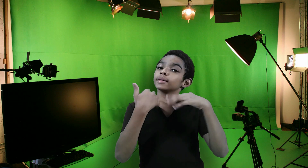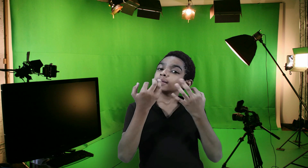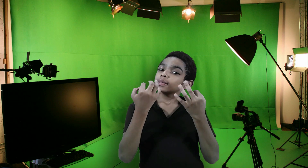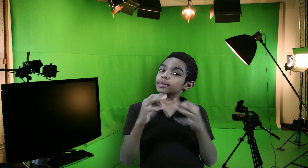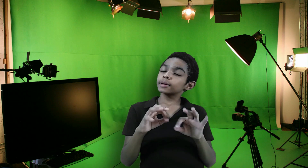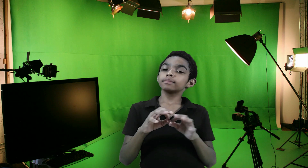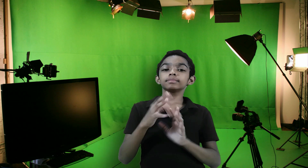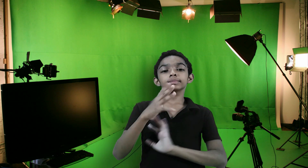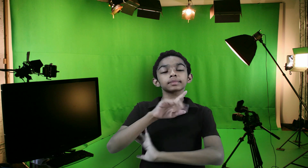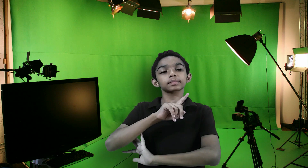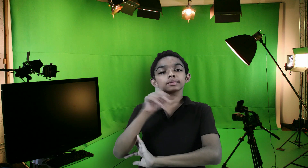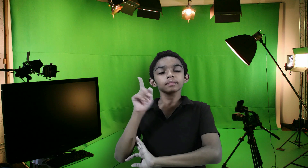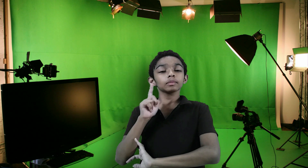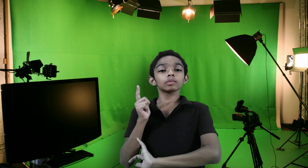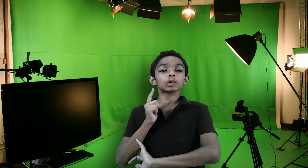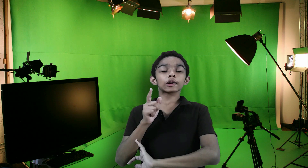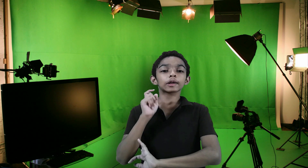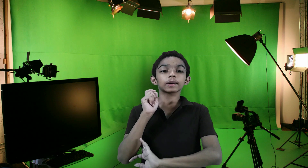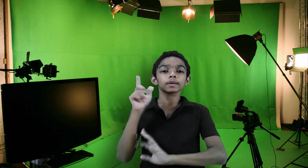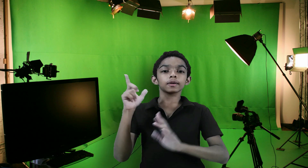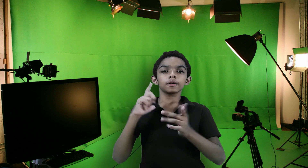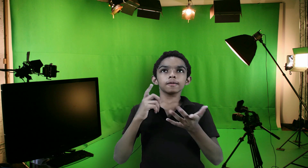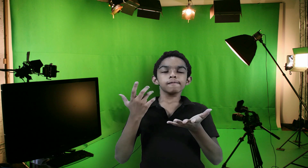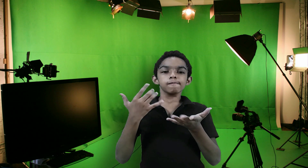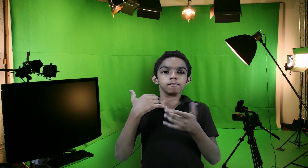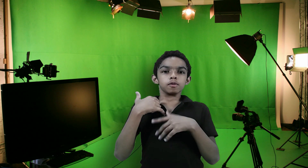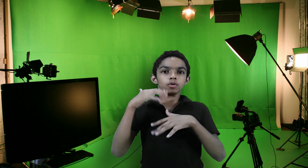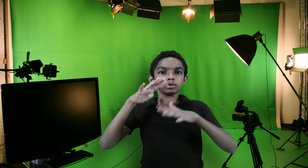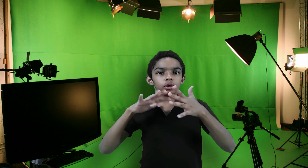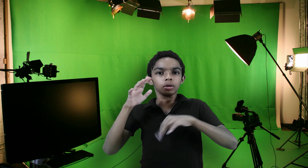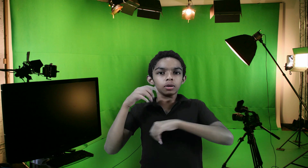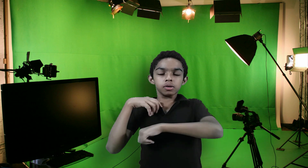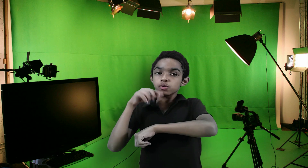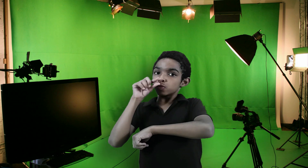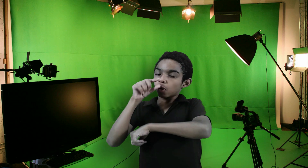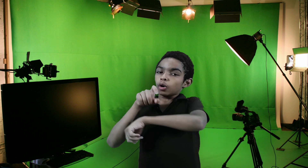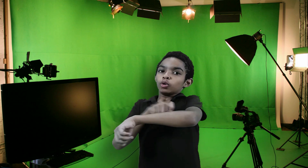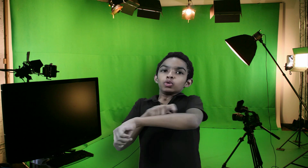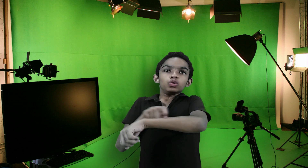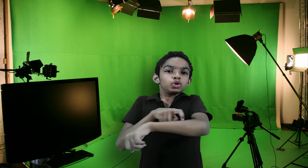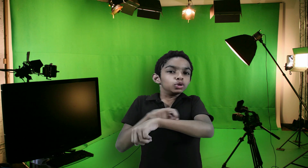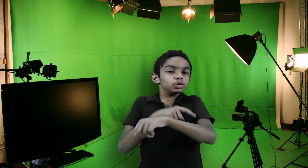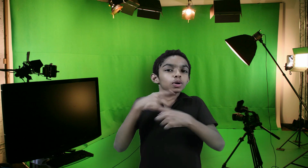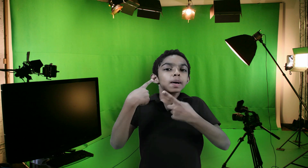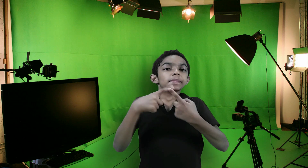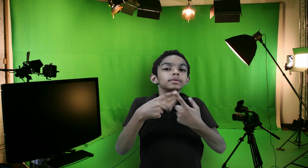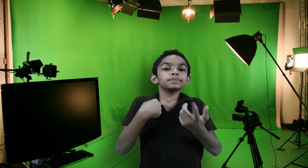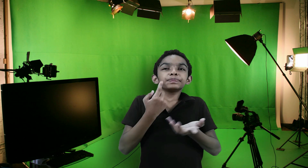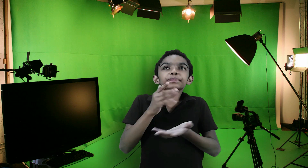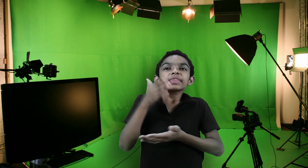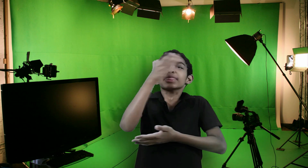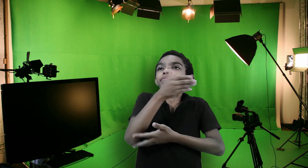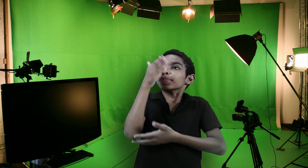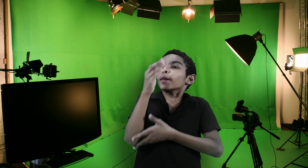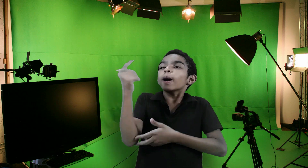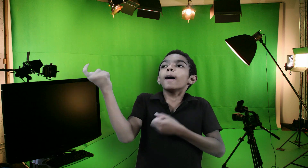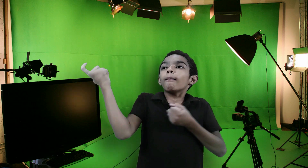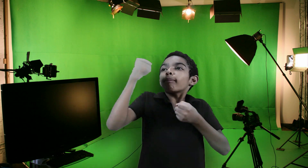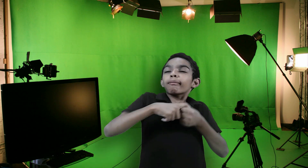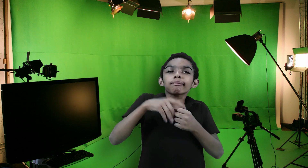perder nada, né, e eu fiquei um pouquinho nervoso também na hora da gravação, porque a gente ia para um lugar,